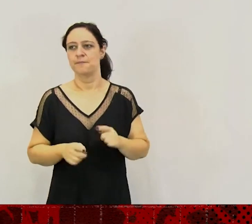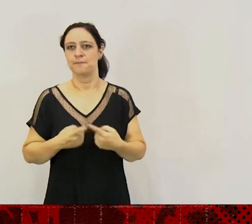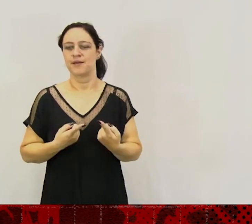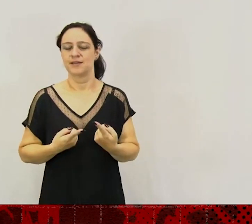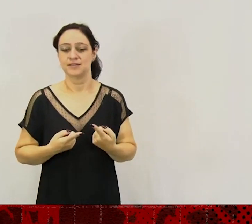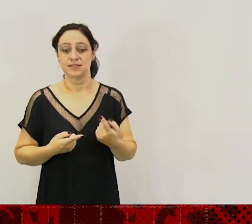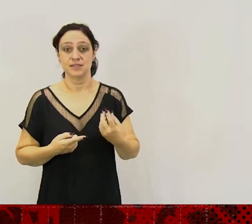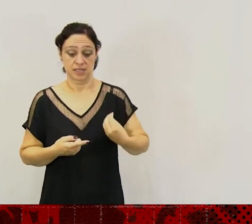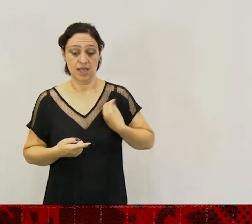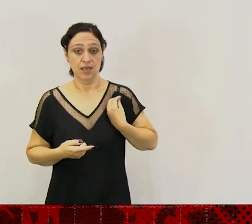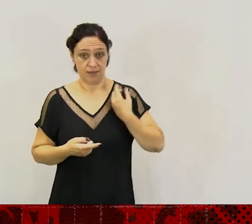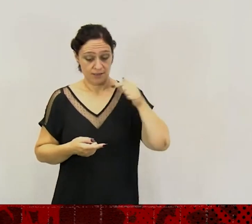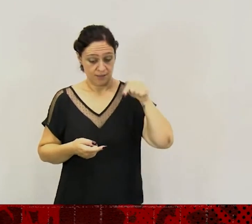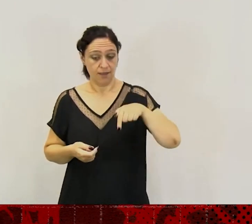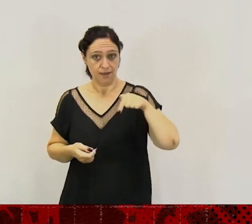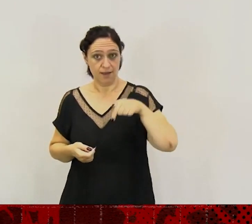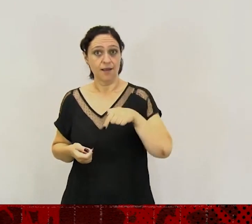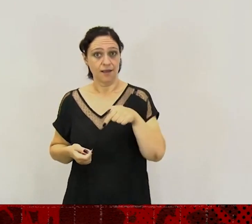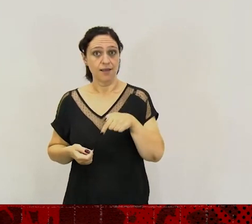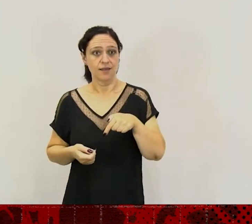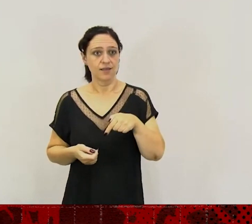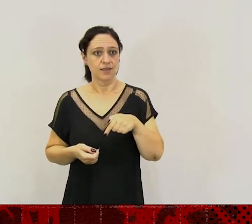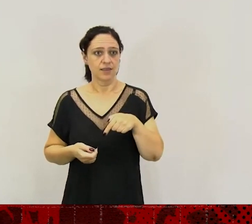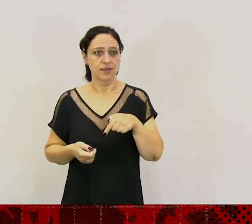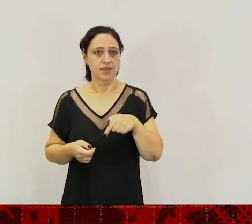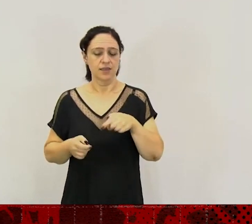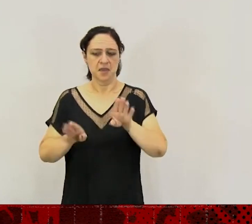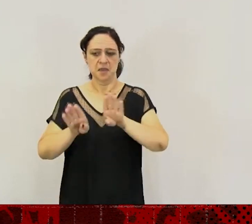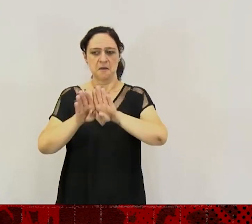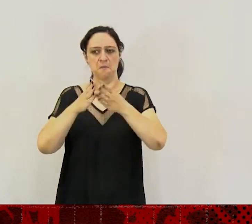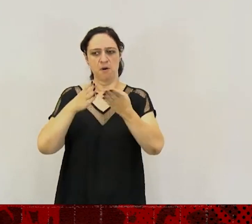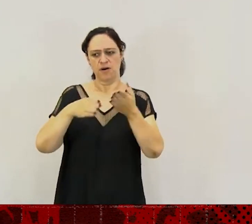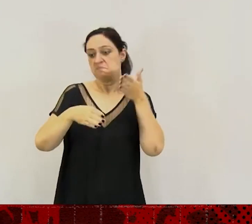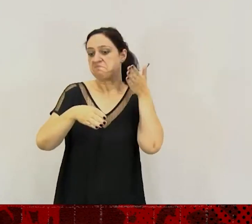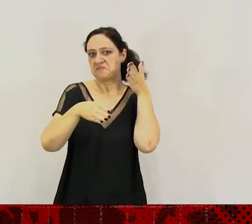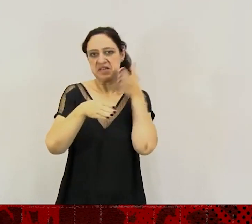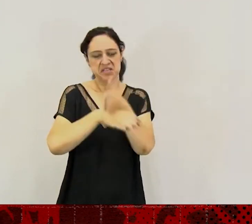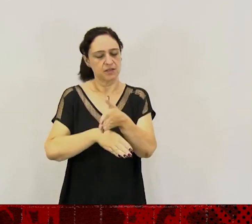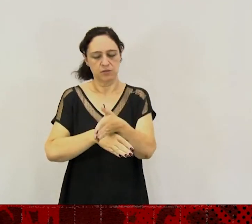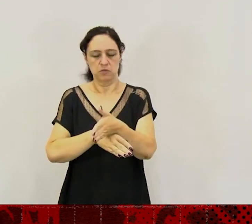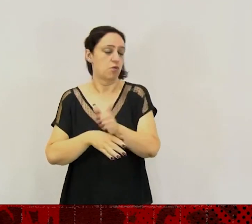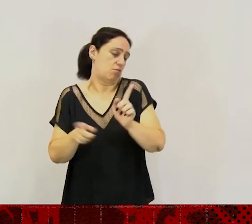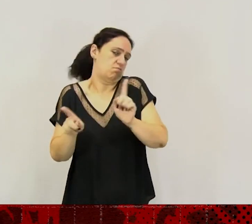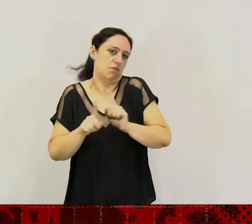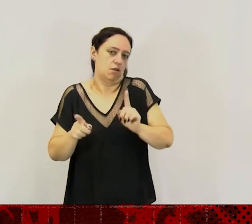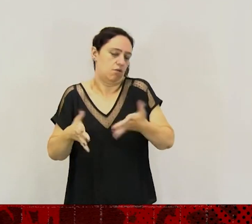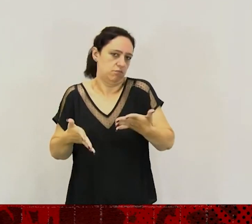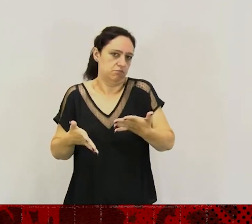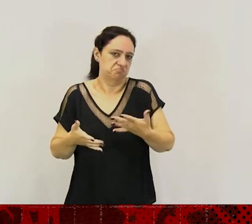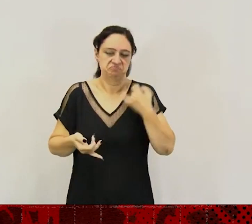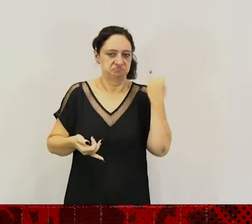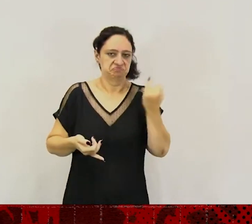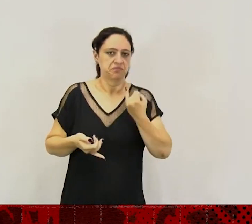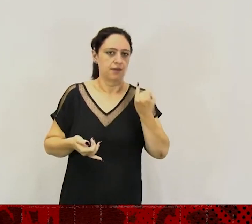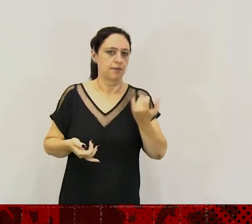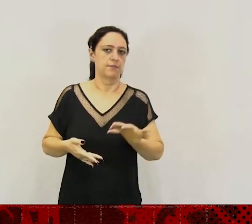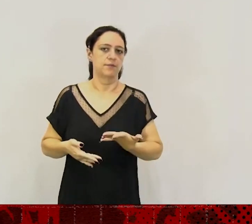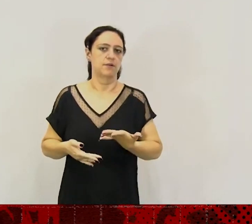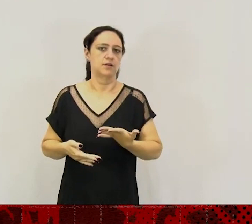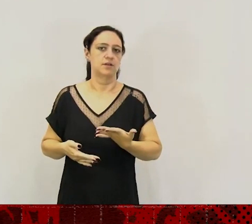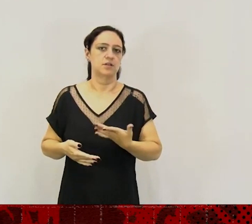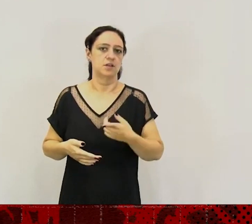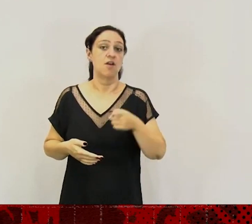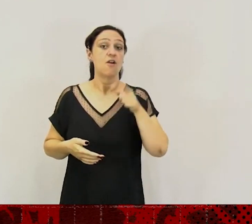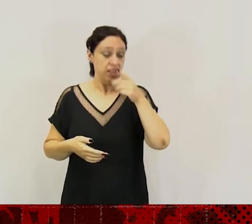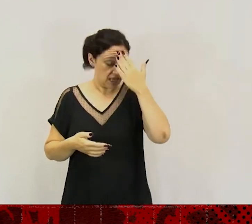está aqui, quer você tenha passado por aquela porta que estava aqui fisicamente ou não, se você